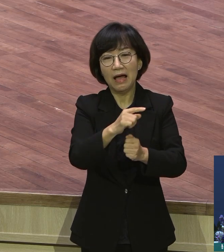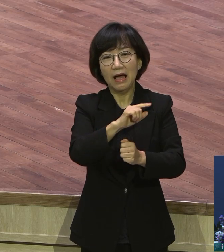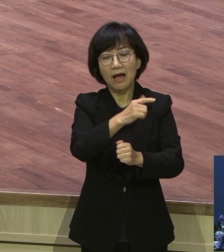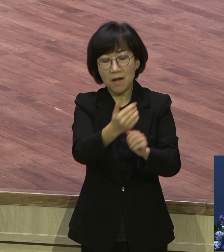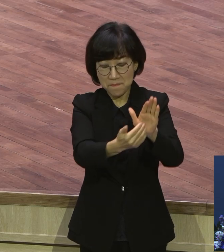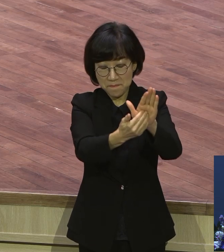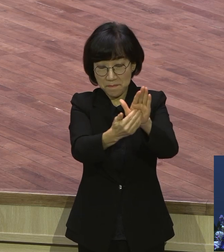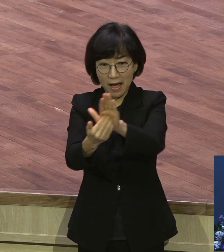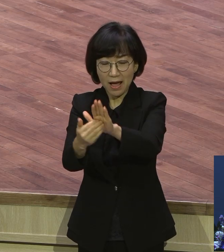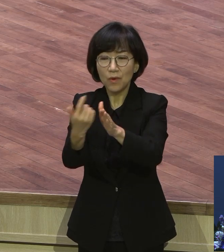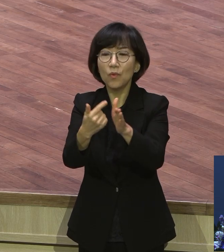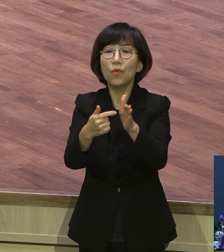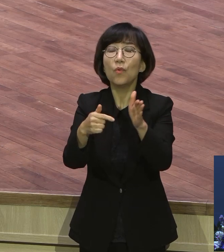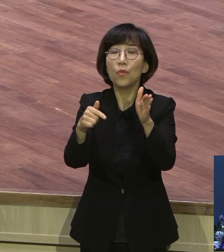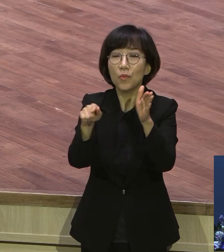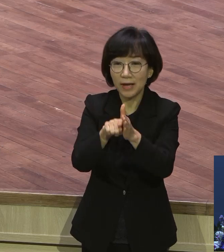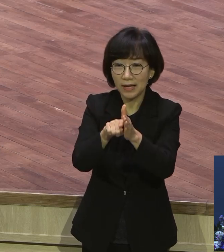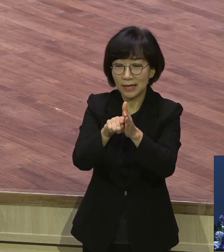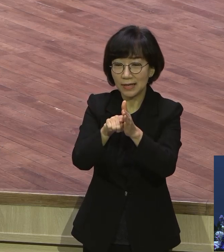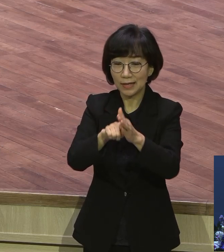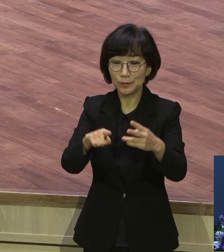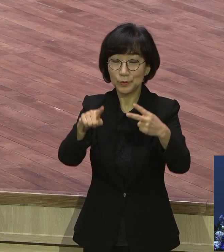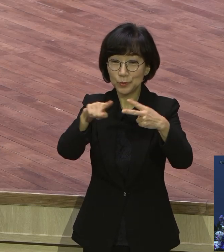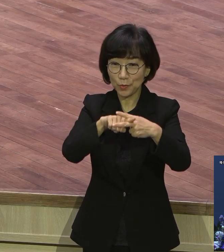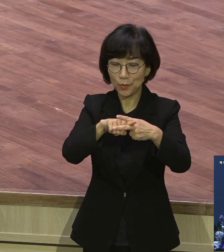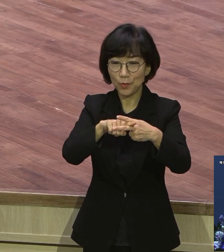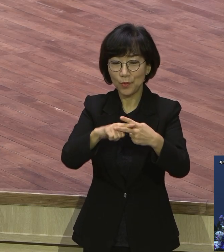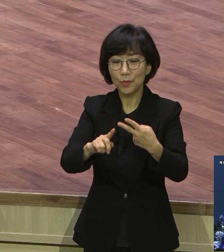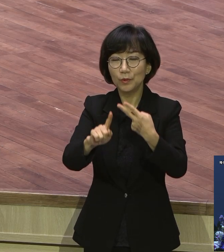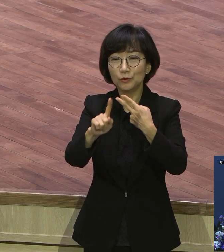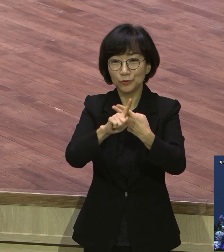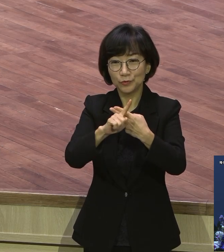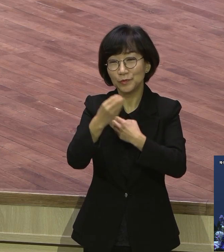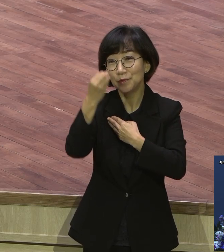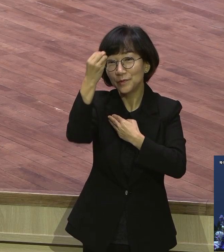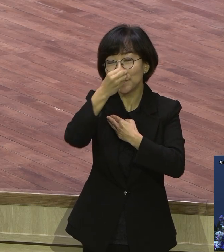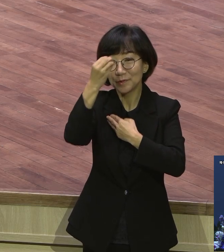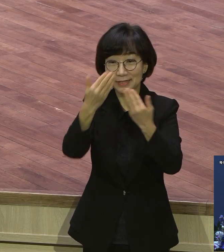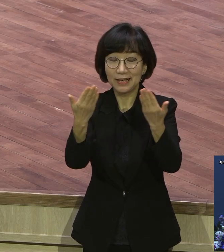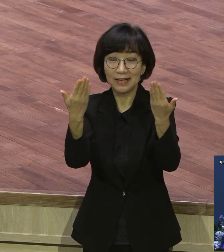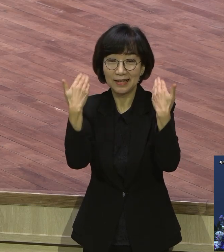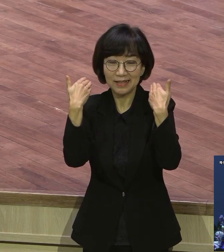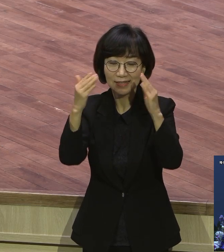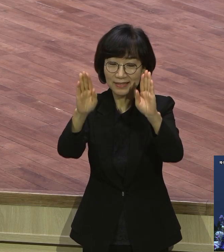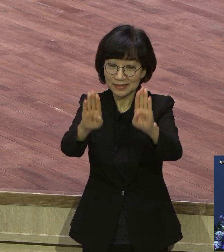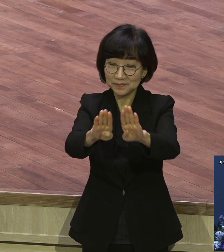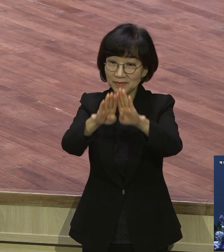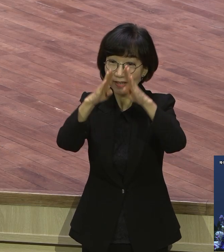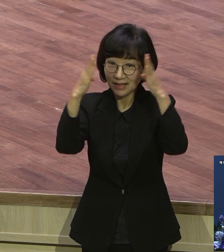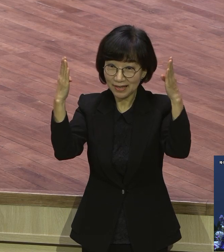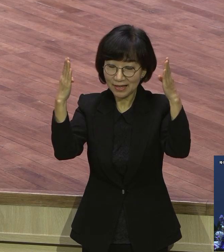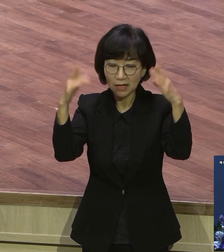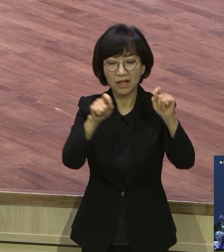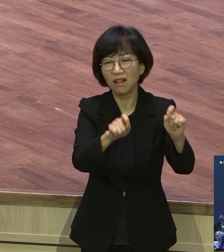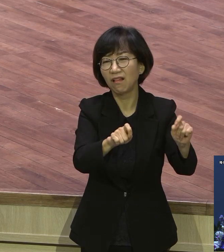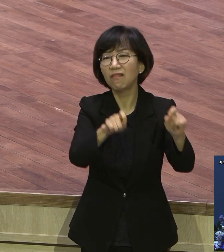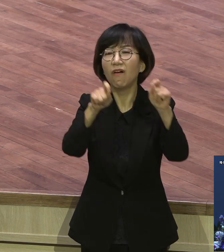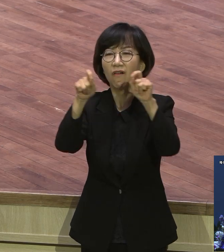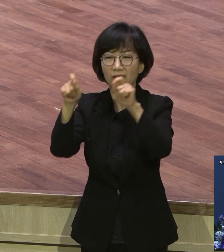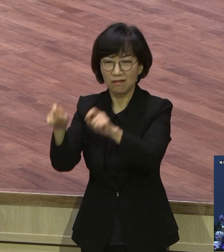초중고 그런 모든 학교의 개학이 다시 또